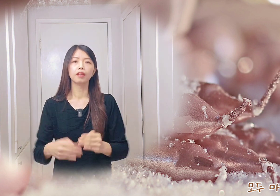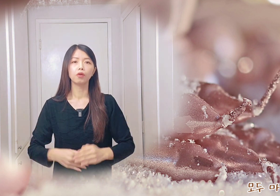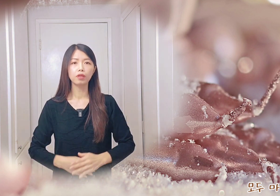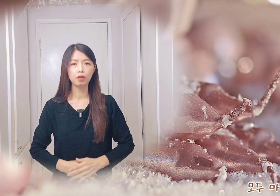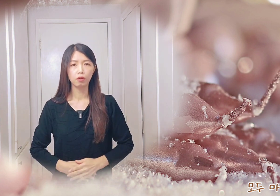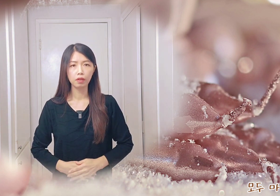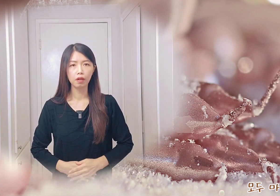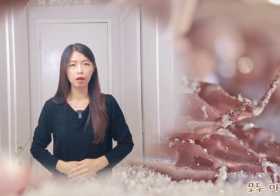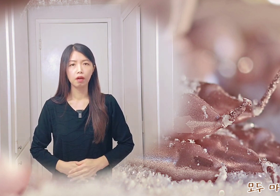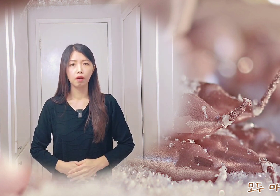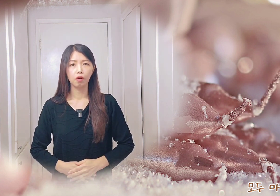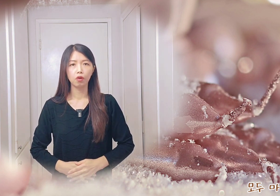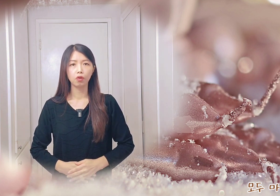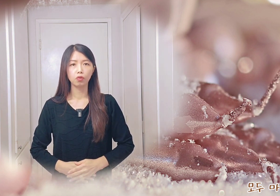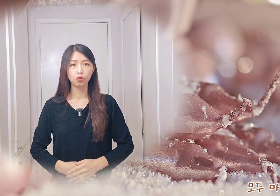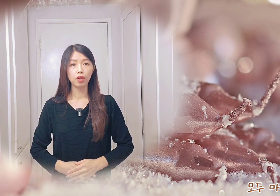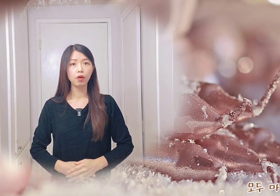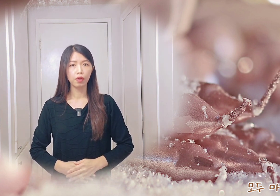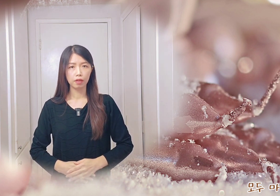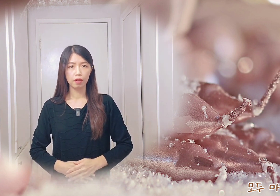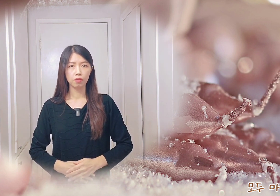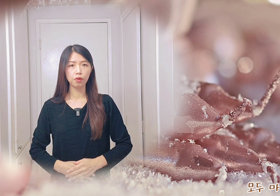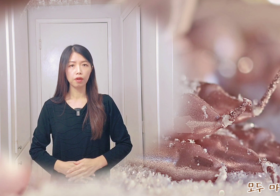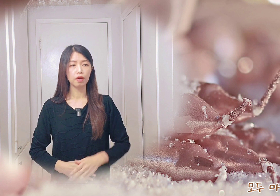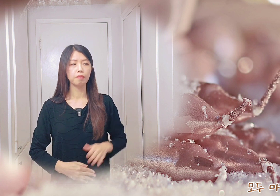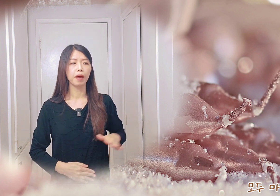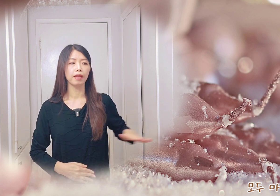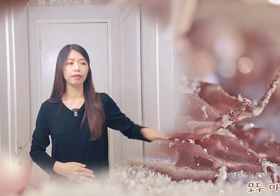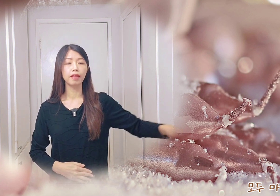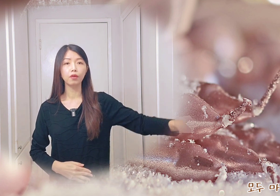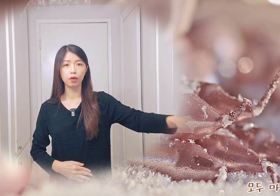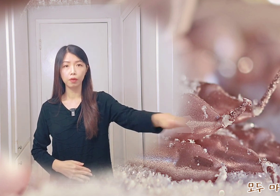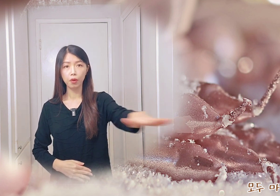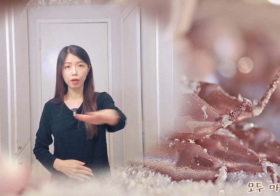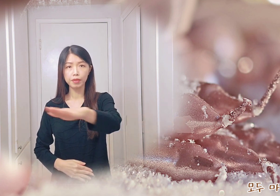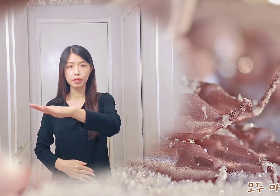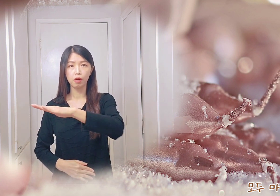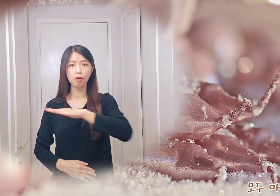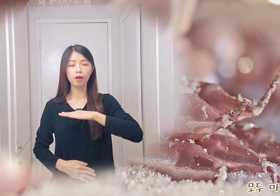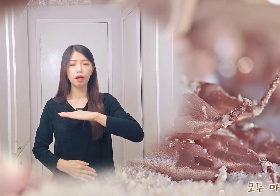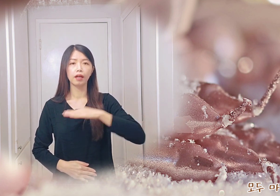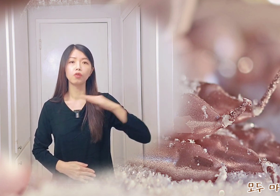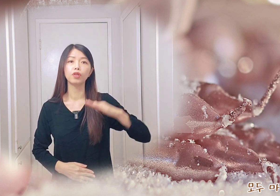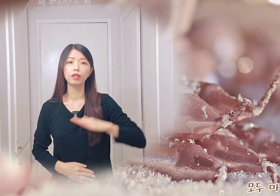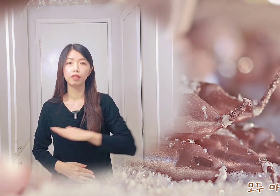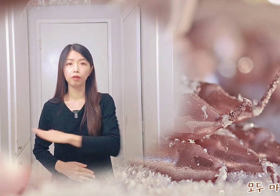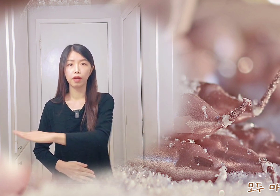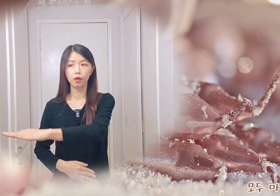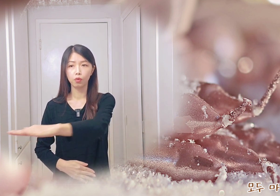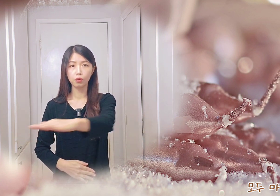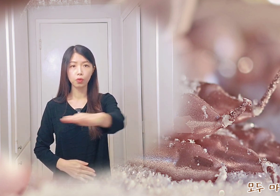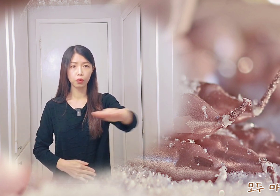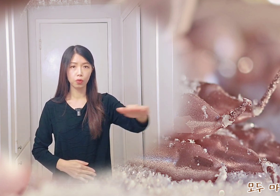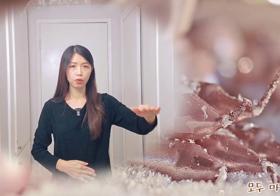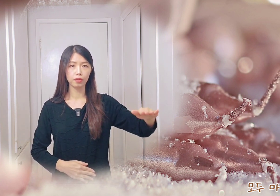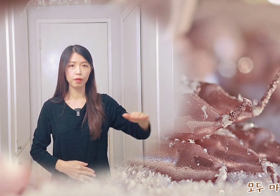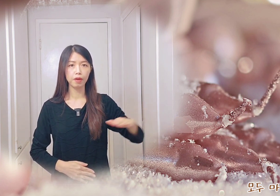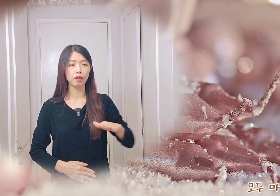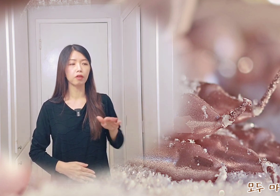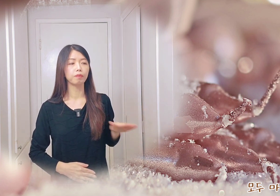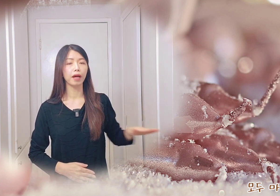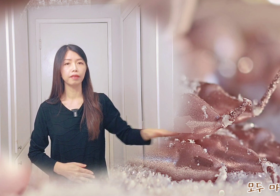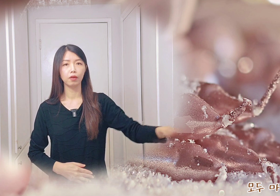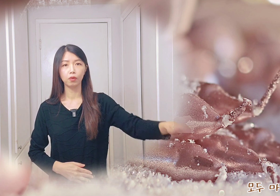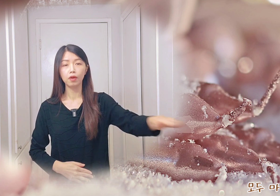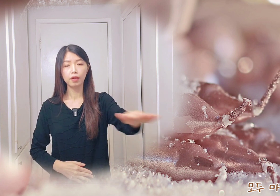하지만 여기서는 우리라고 하는 뜻의 수어를 반대로 이렇게 표현하면서, 아까 우리는 이렇게 오른쪽으로